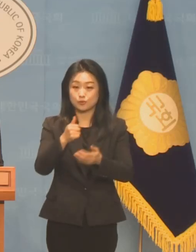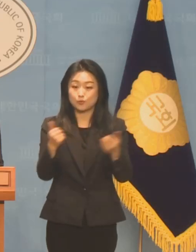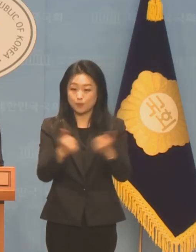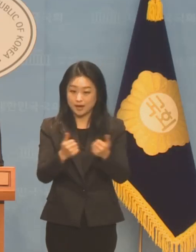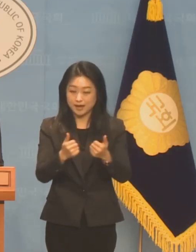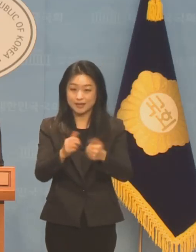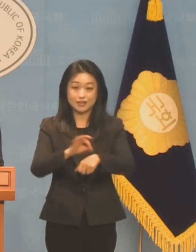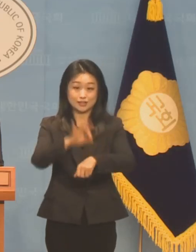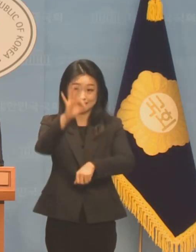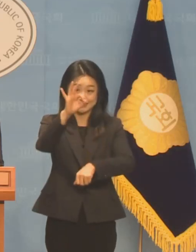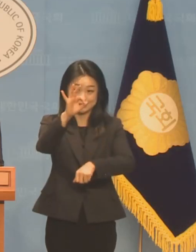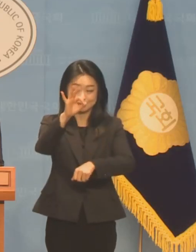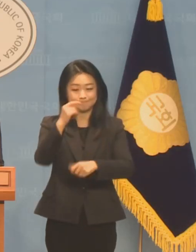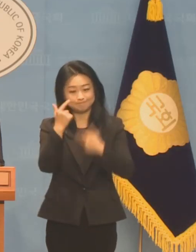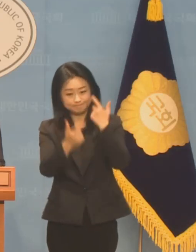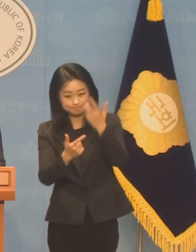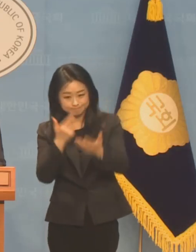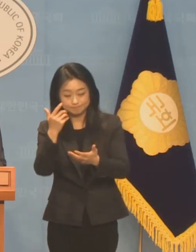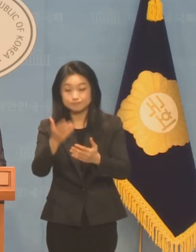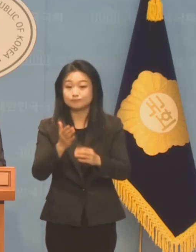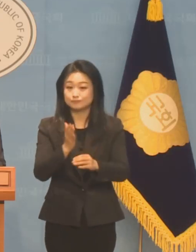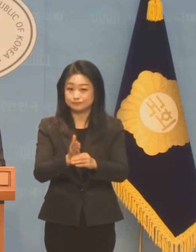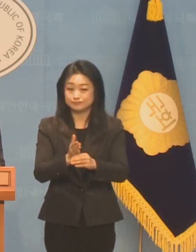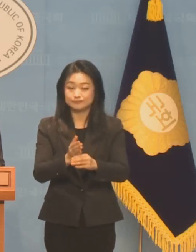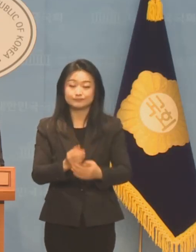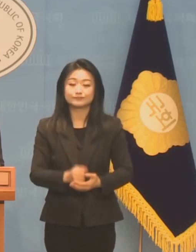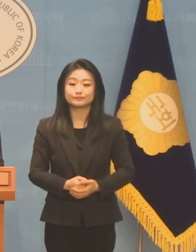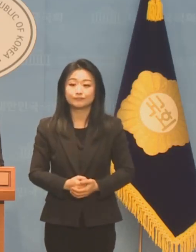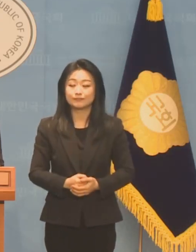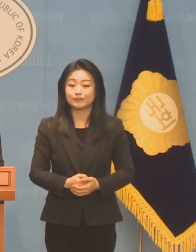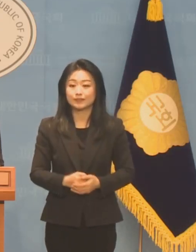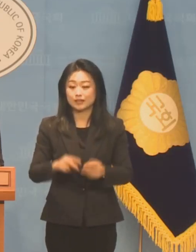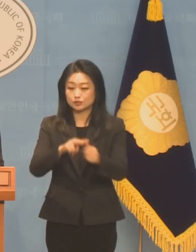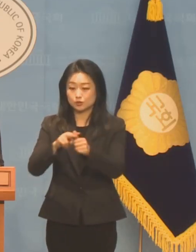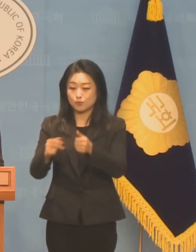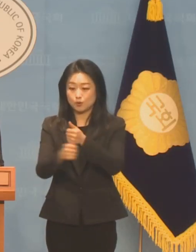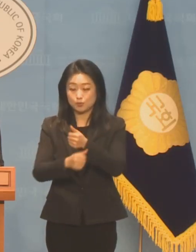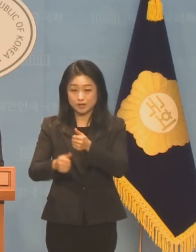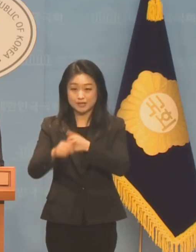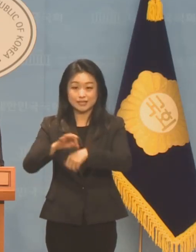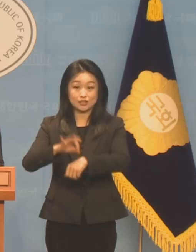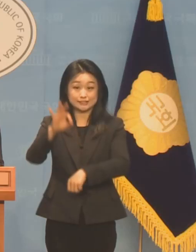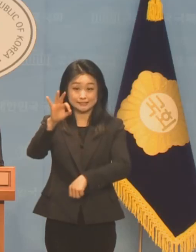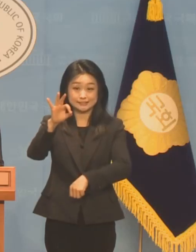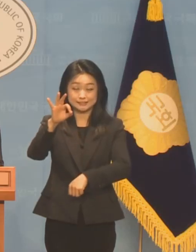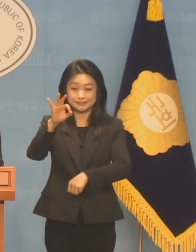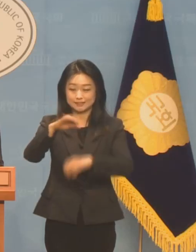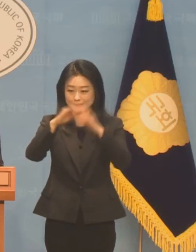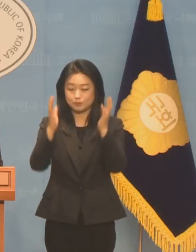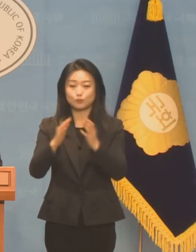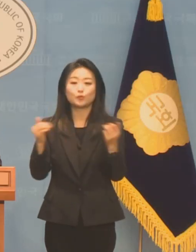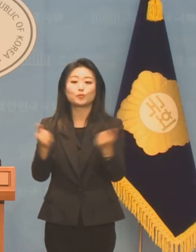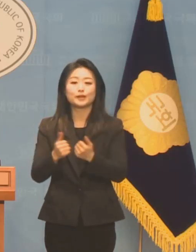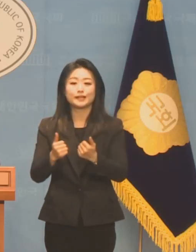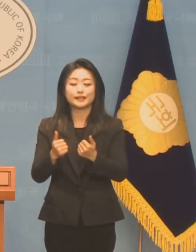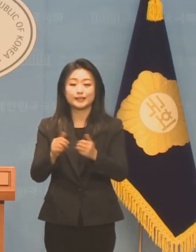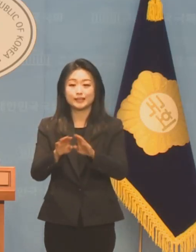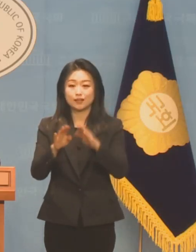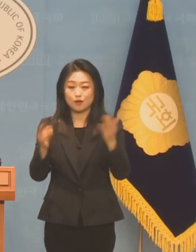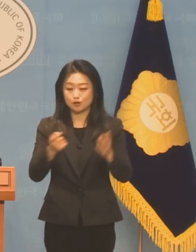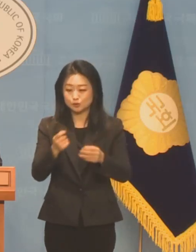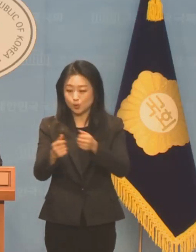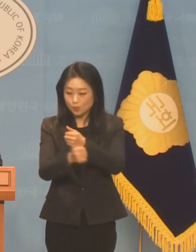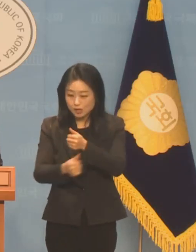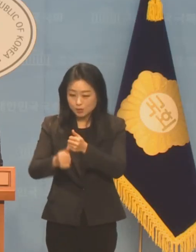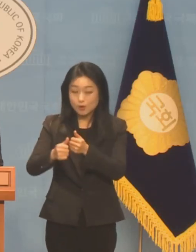열어서 현안 질의를 진행 중입니다. 정보위는 오늘 오전 10시부터 전체 회의를 열어서 소위원회